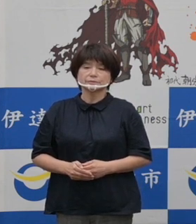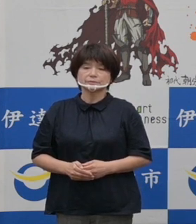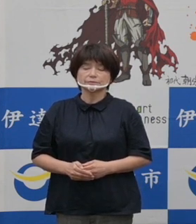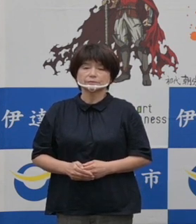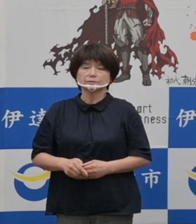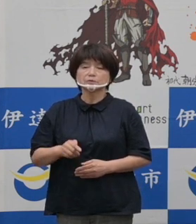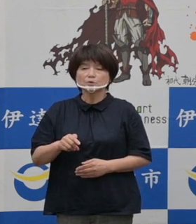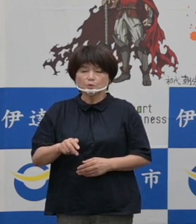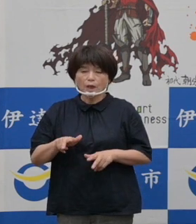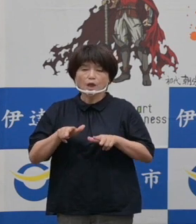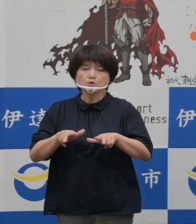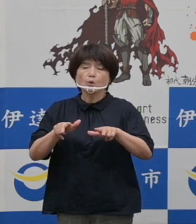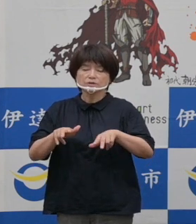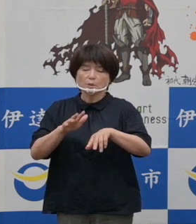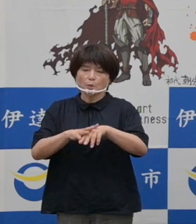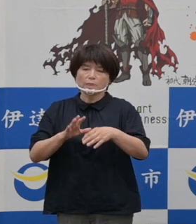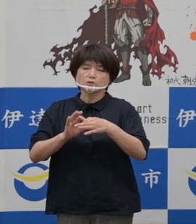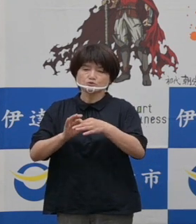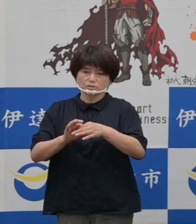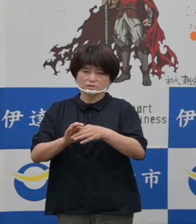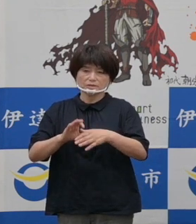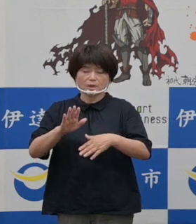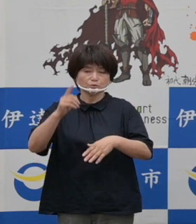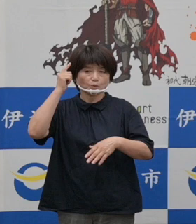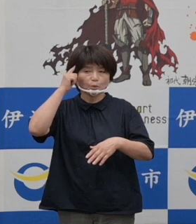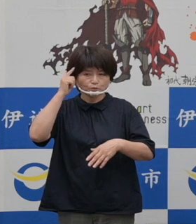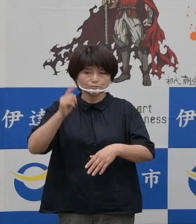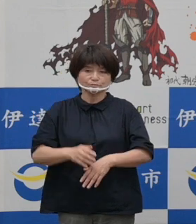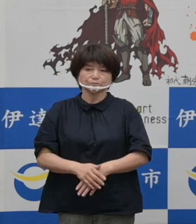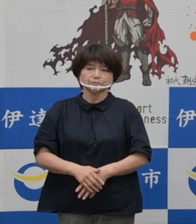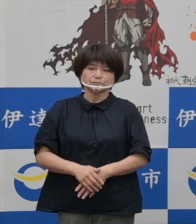いわゆる行政の手続き的なところだと思うんですけど、まあ、